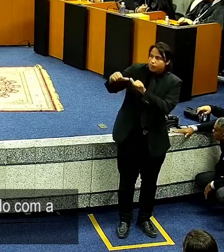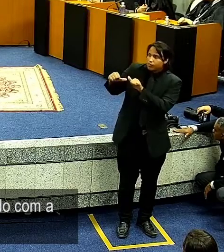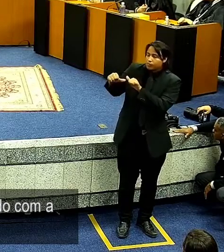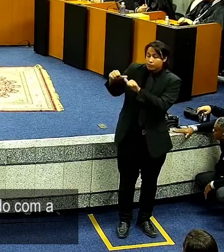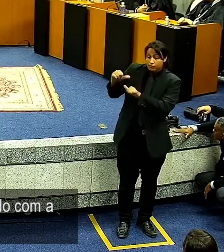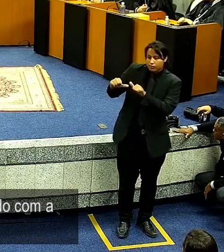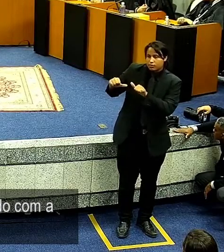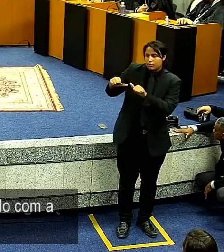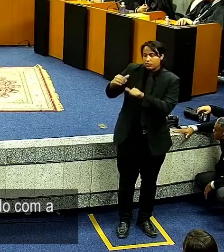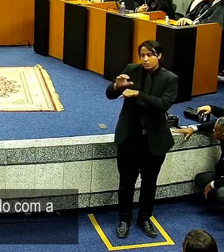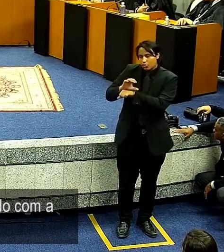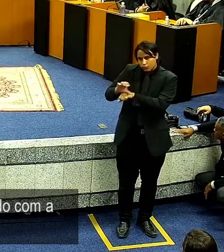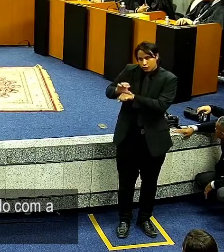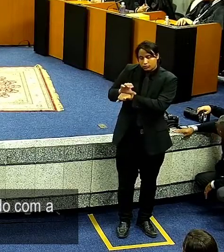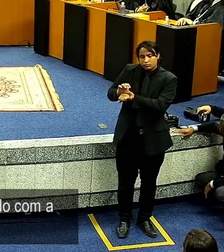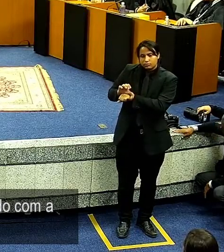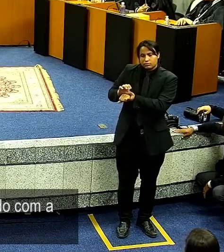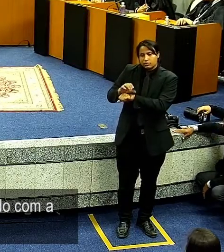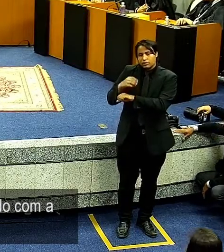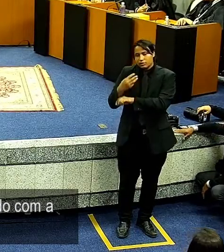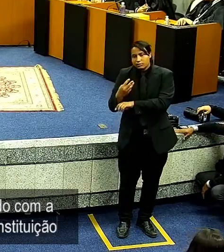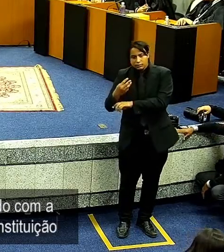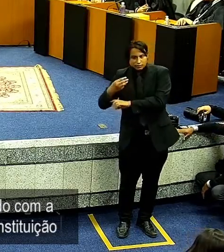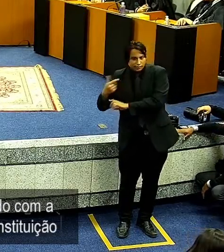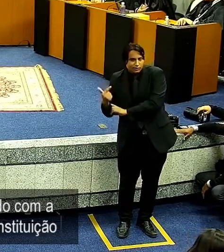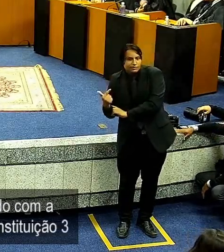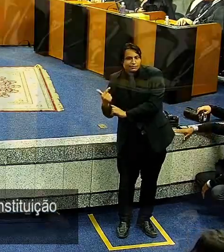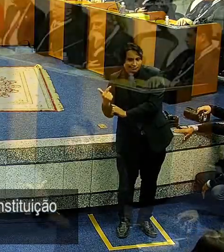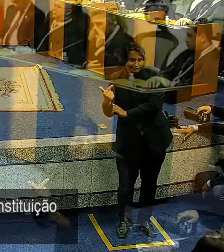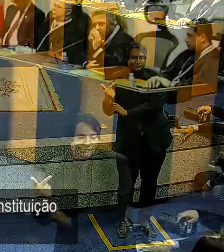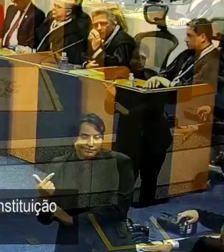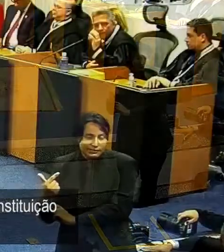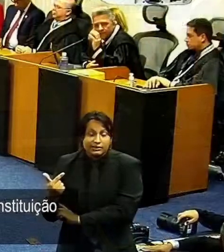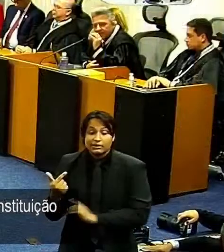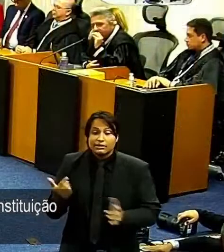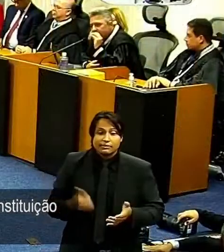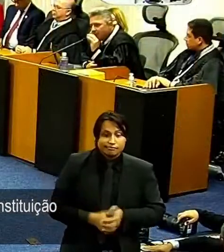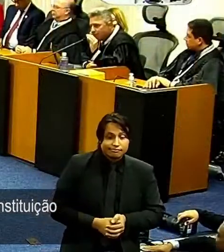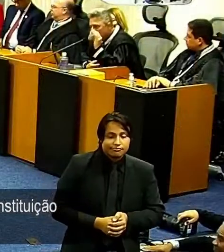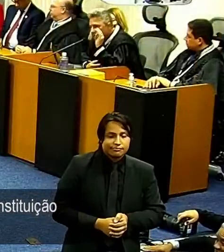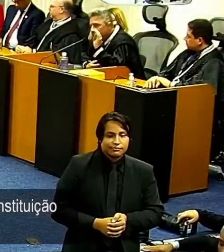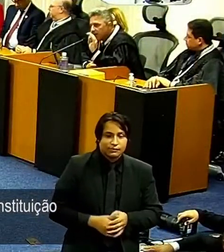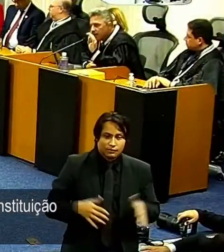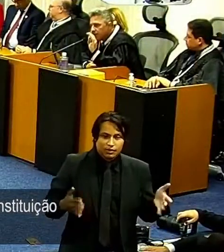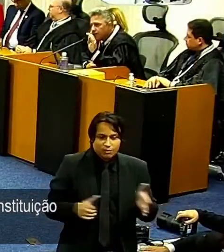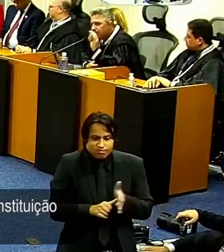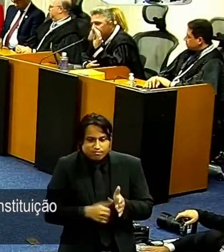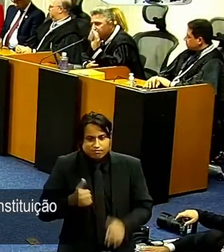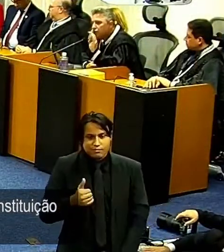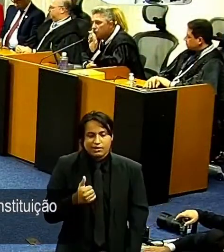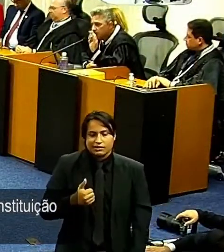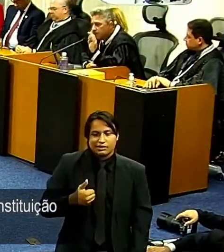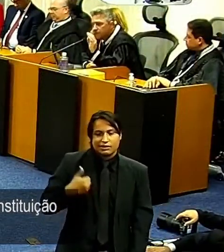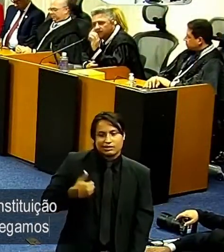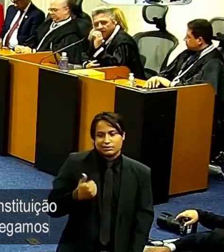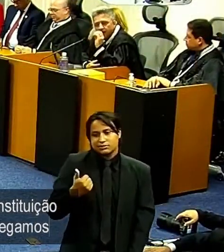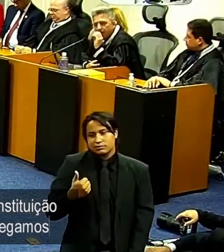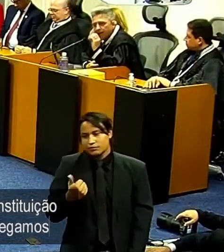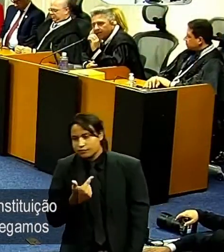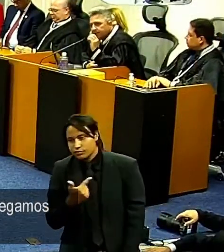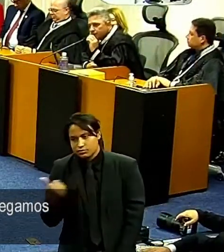constituição com o código Eleitoral de 32 primeiro chegamos com a idade de 21